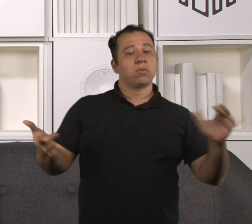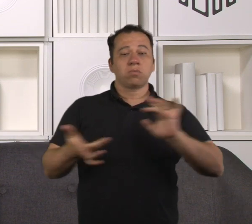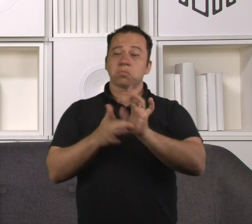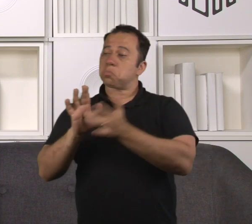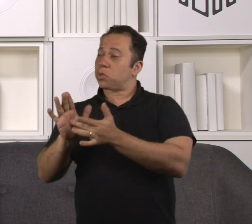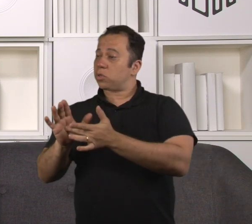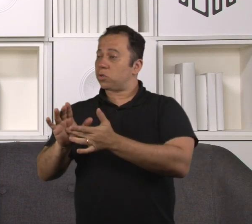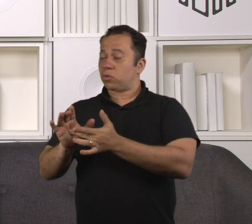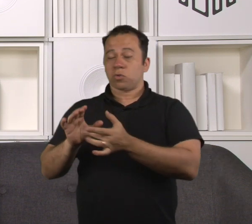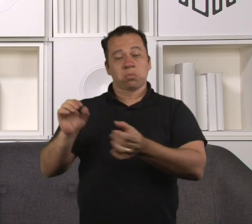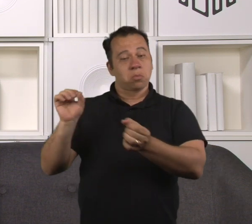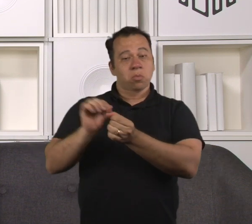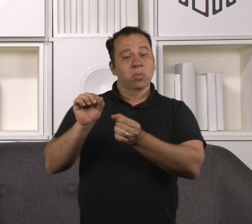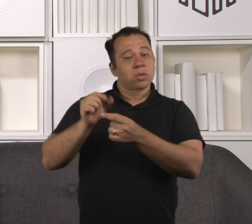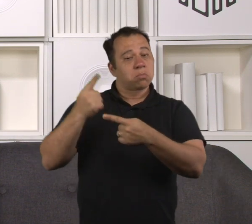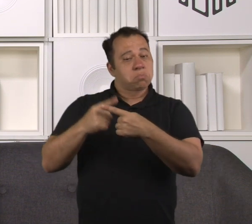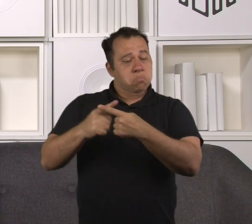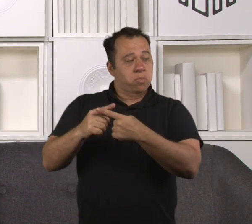porque ele é homem.